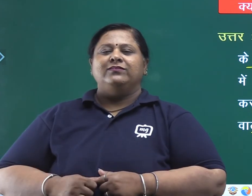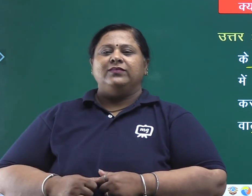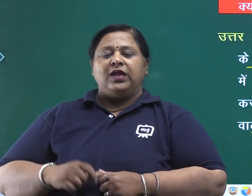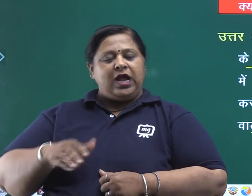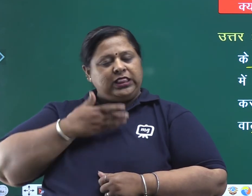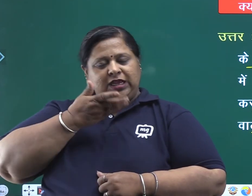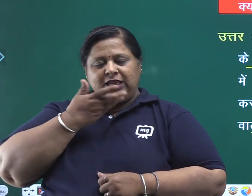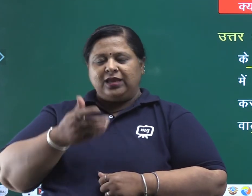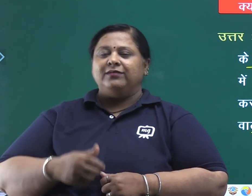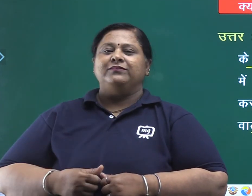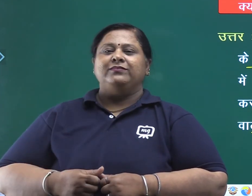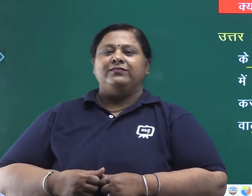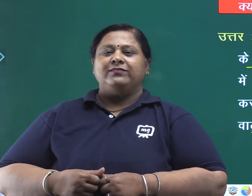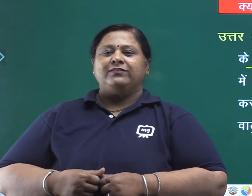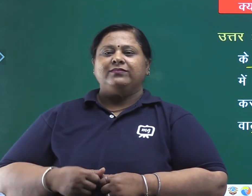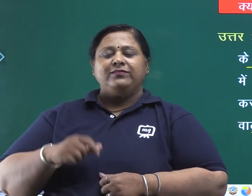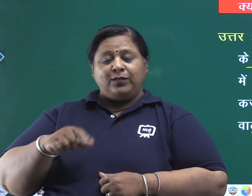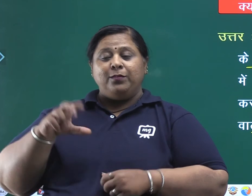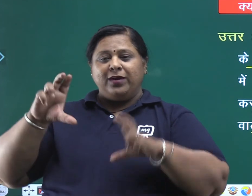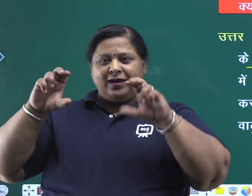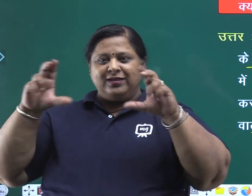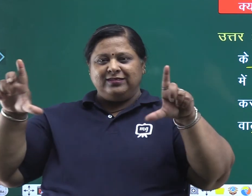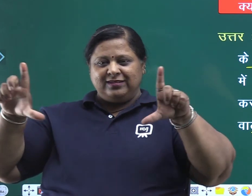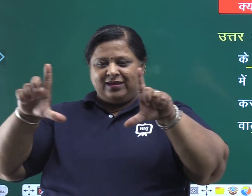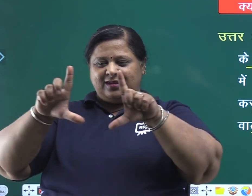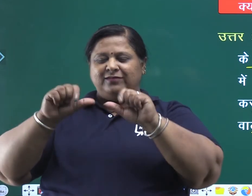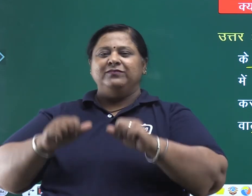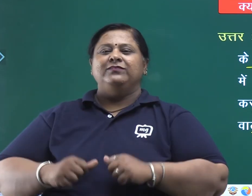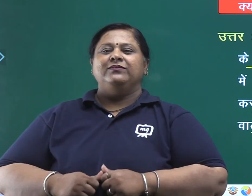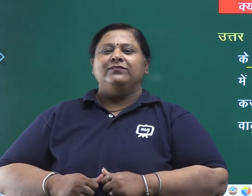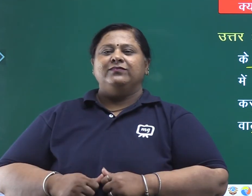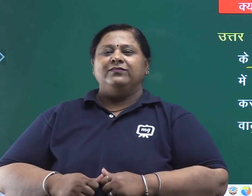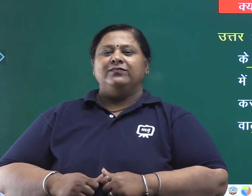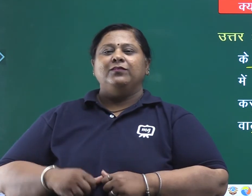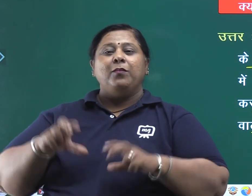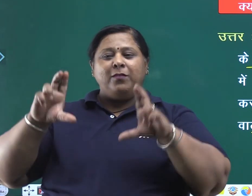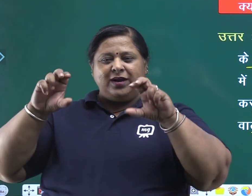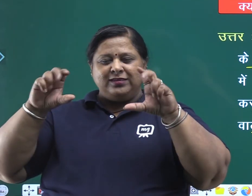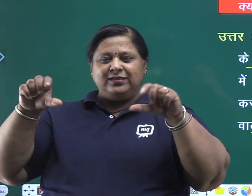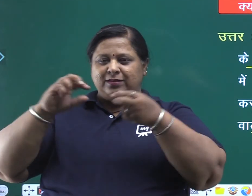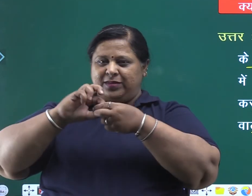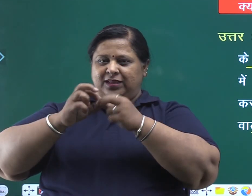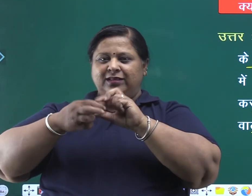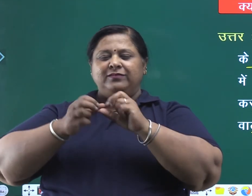का अध्ययन किया। पाठ का सार, पाठ से संबंधित